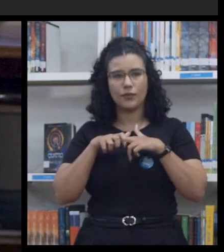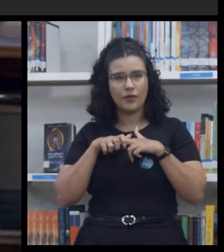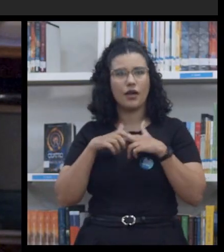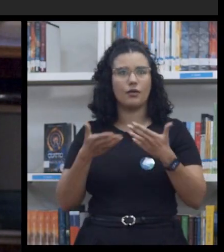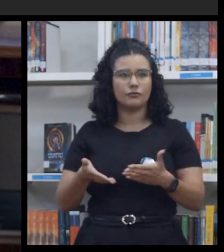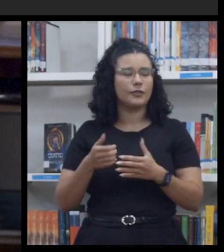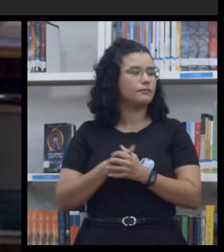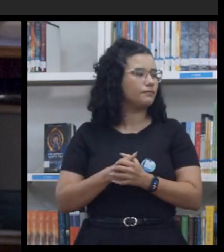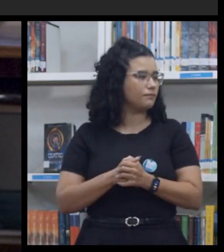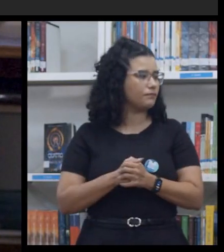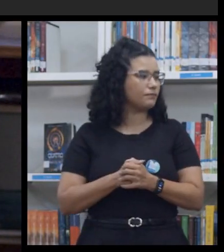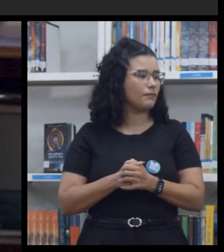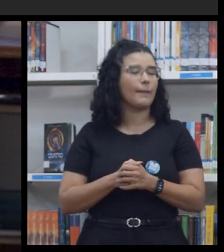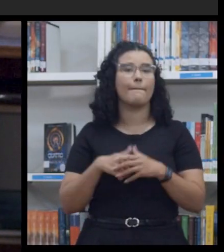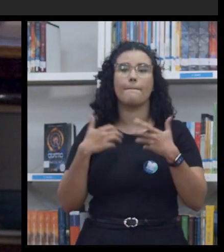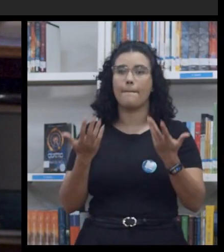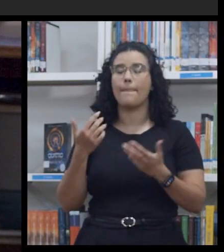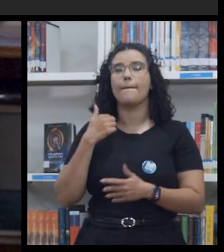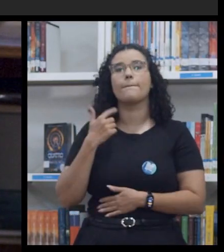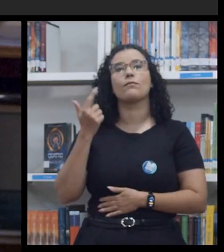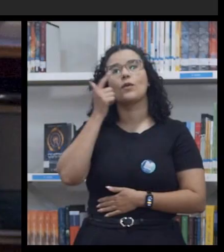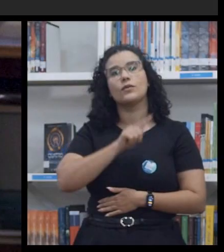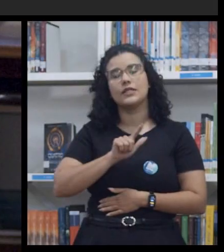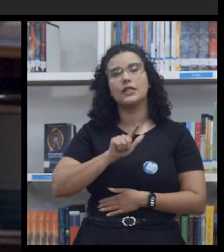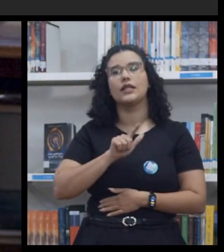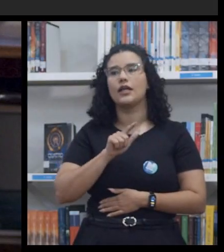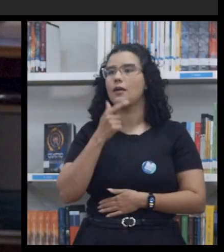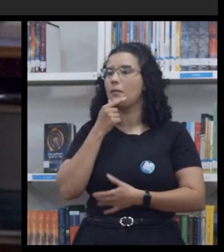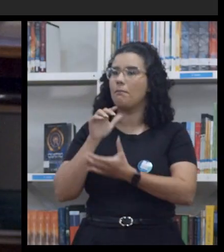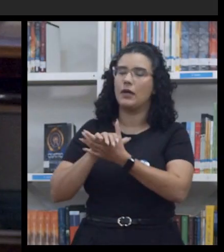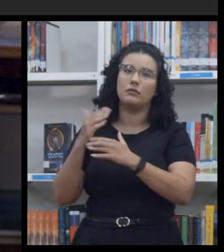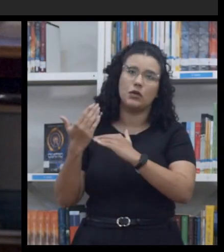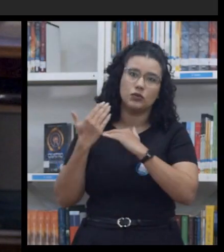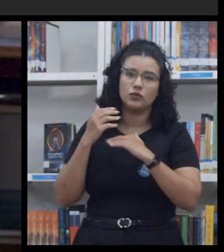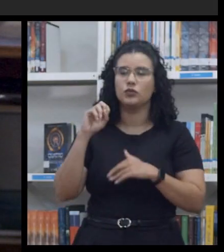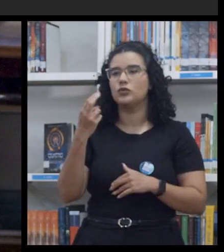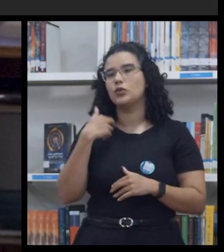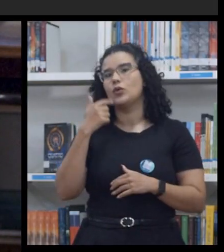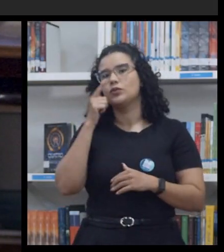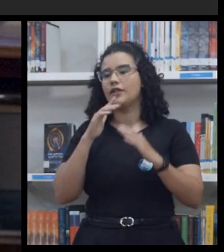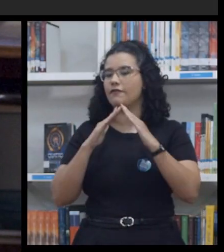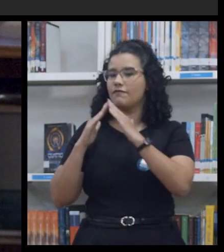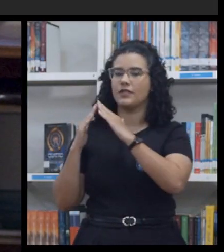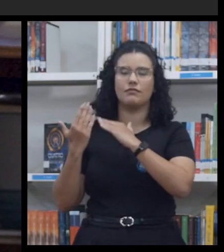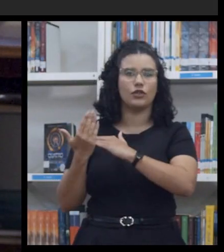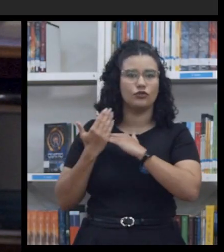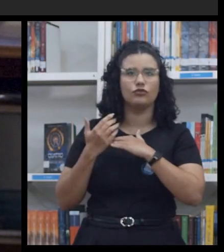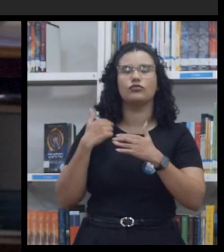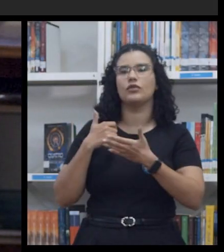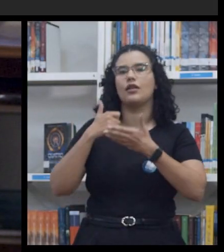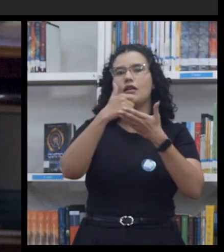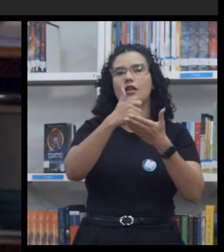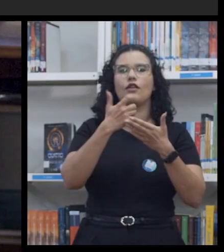disso. Aí eu consegui uma ajuda do meu marido, eu consegui uma ajuda da vizinha, levaram minha filha